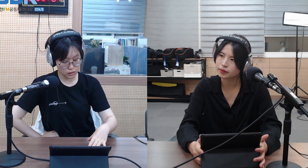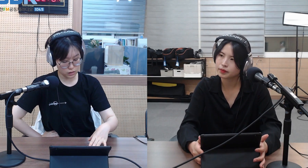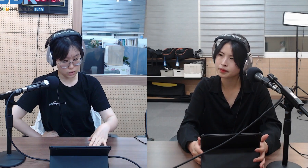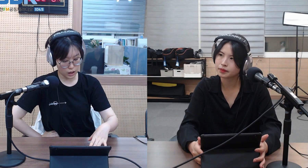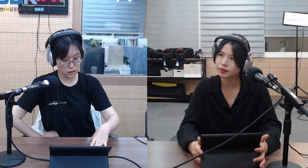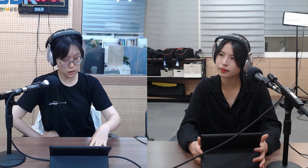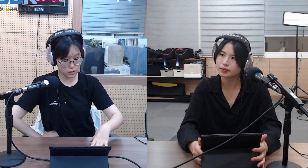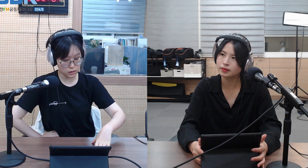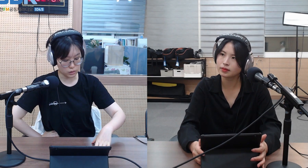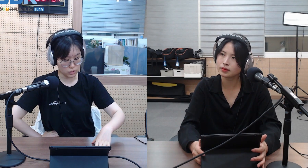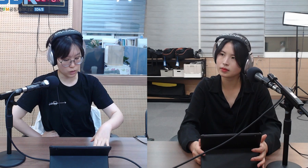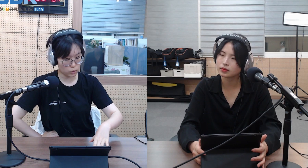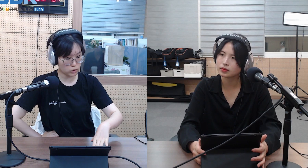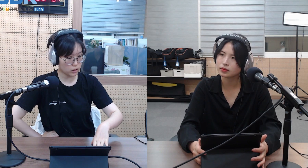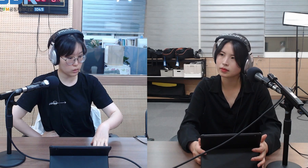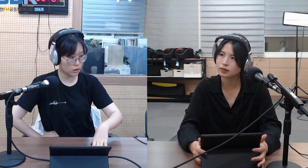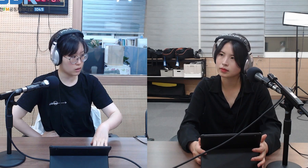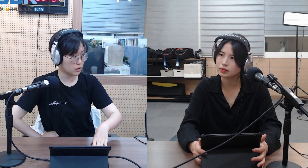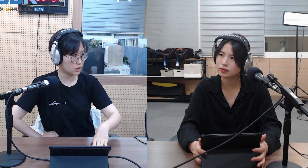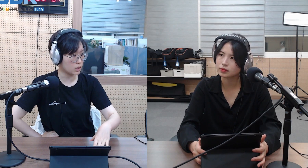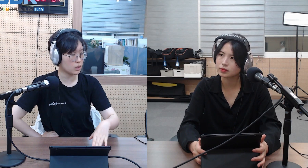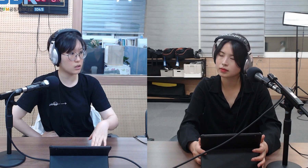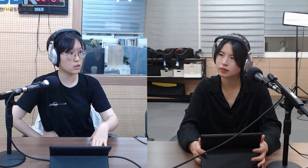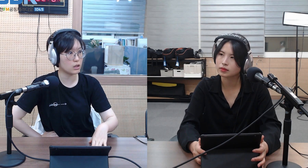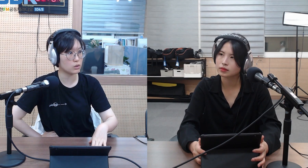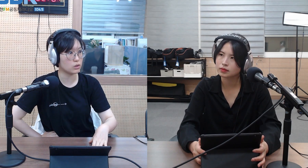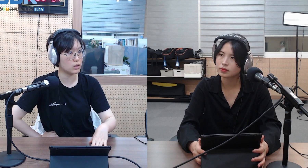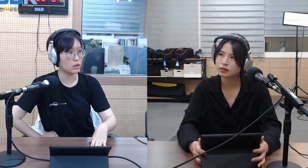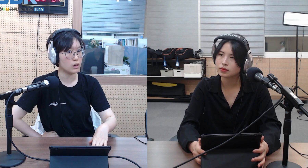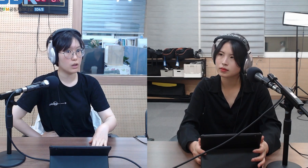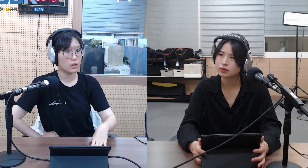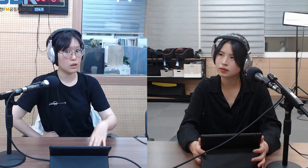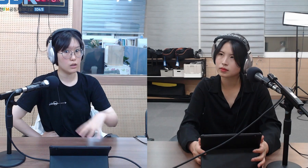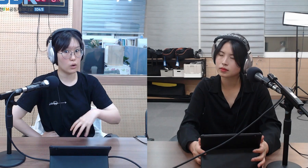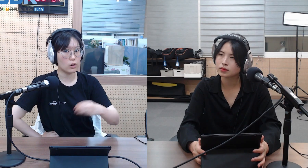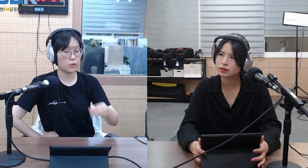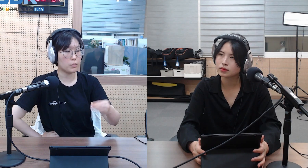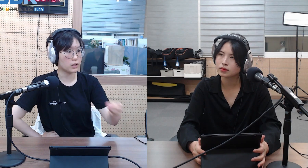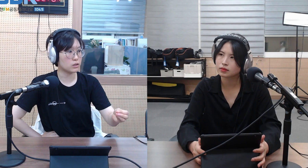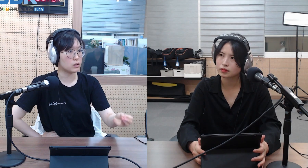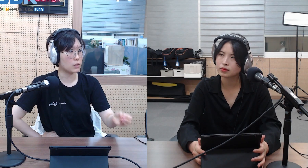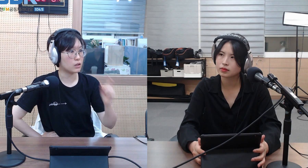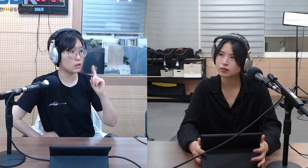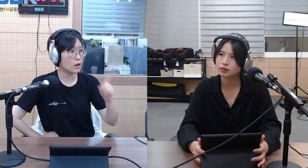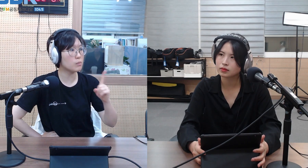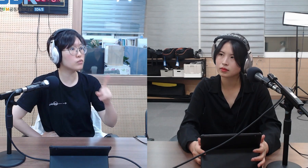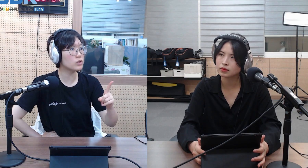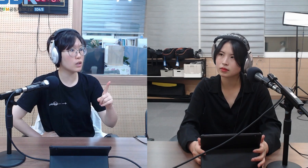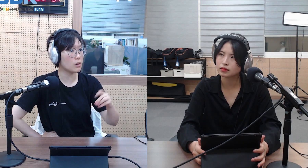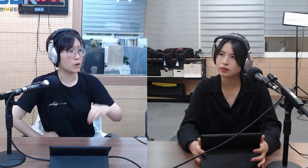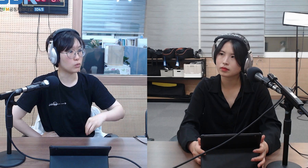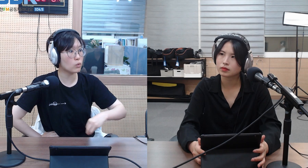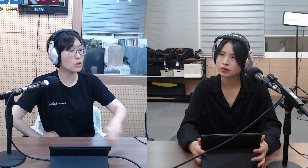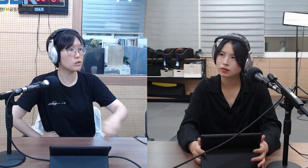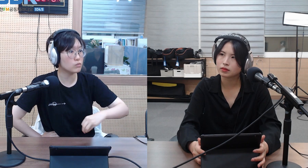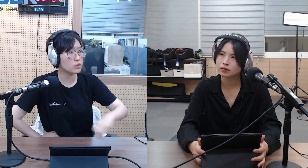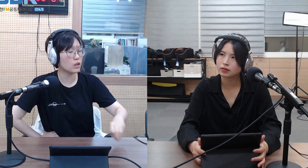그 학창 시절, 그러니까 고등학교 때까지 장애인식 개선을 여러 번 받았지만 딱 한 분에게만, 똑같은 분에게만